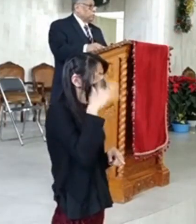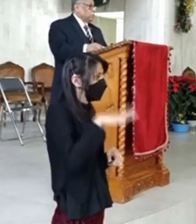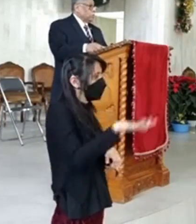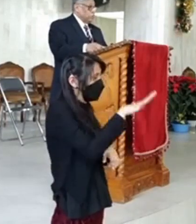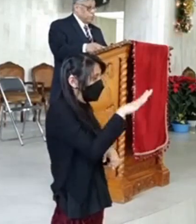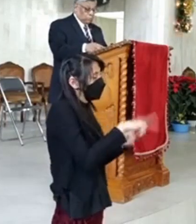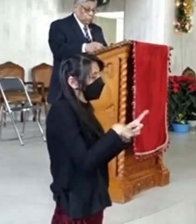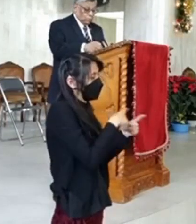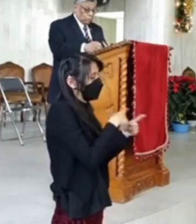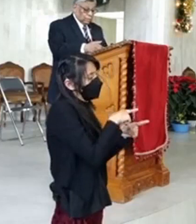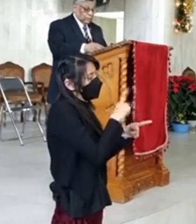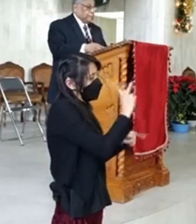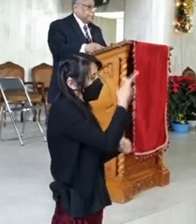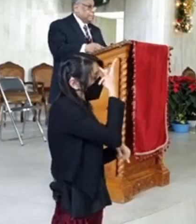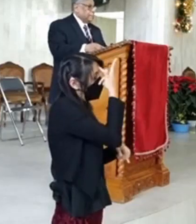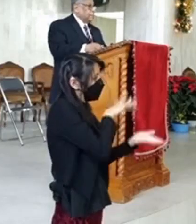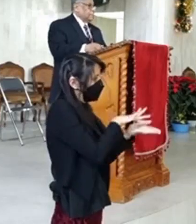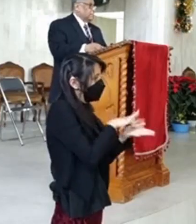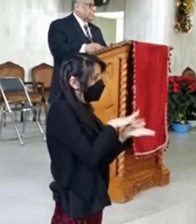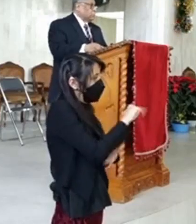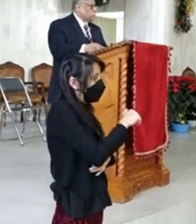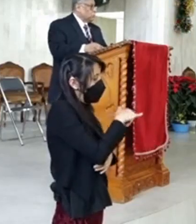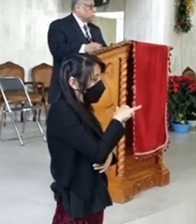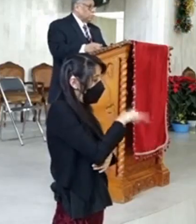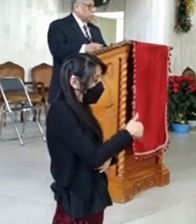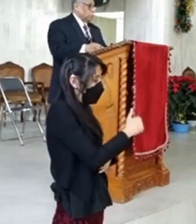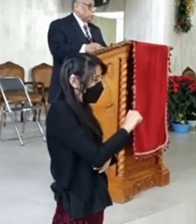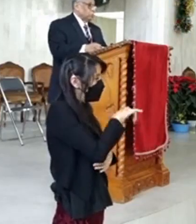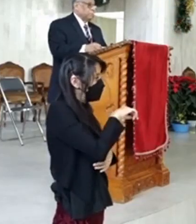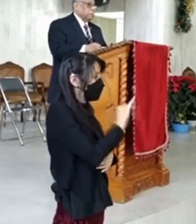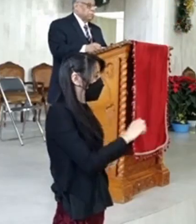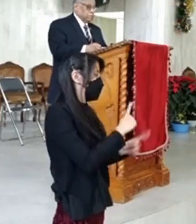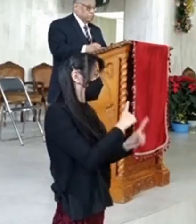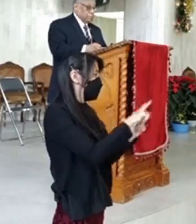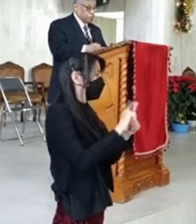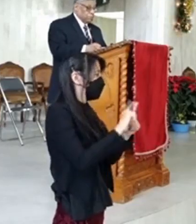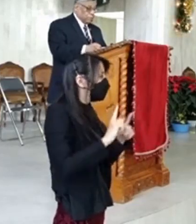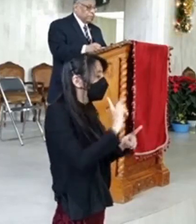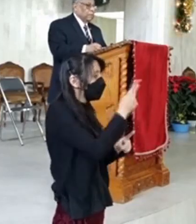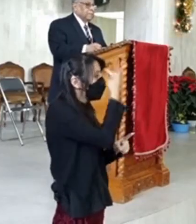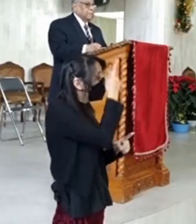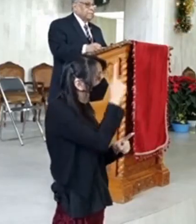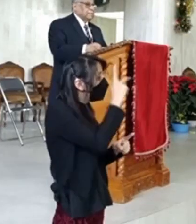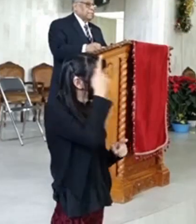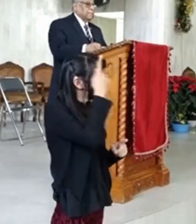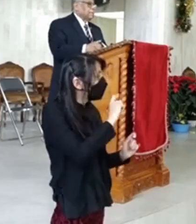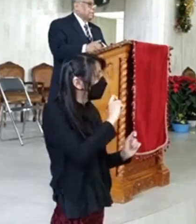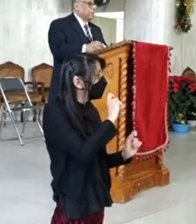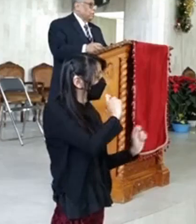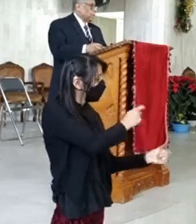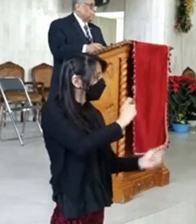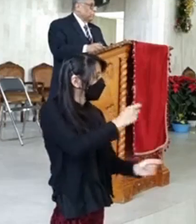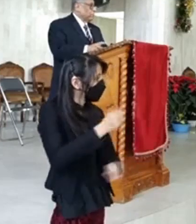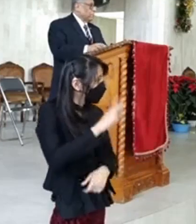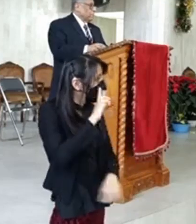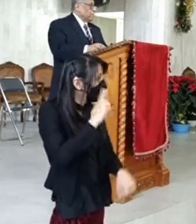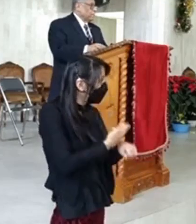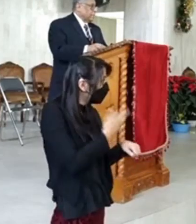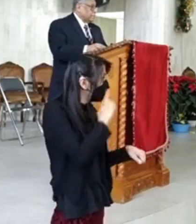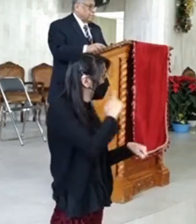en favor de nuestro hermano Isaías y de todos y cada uno de los pastores y pastoras que están